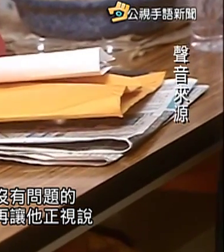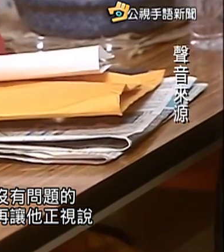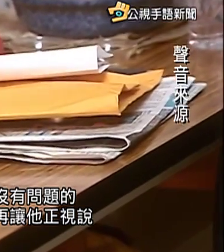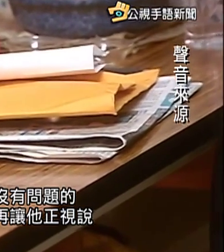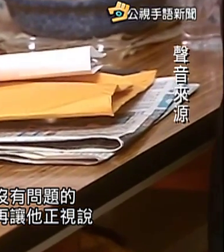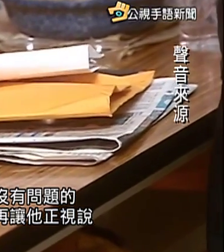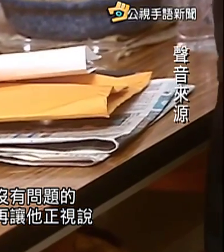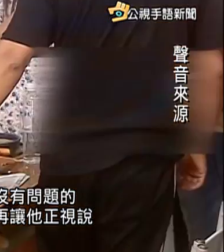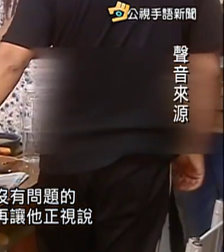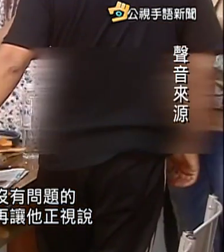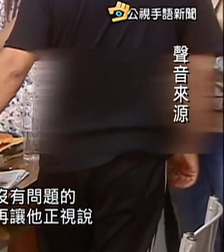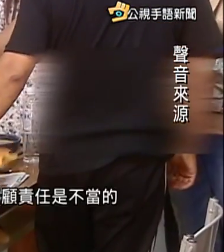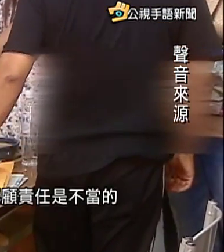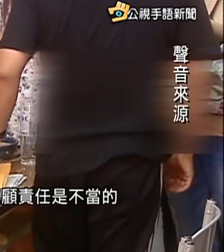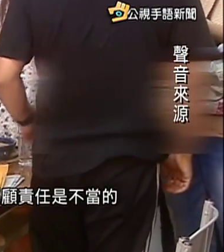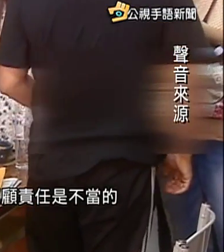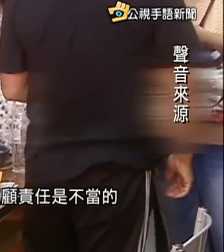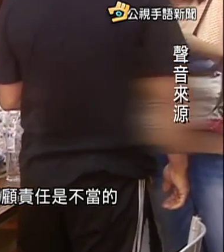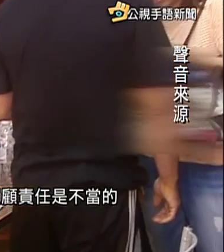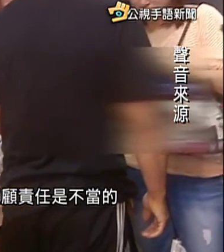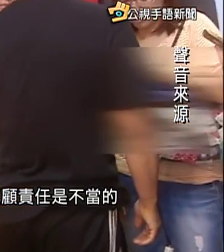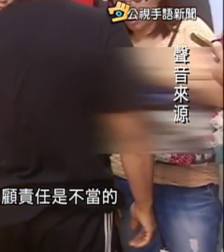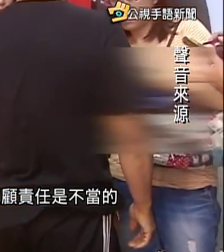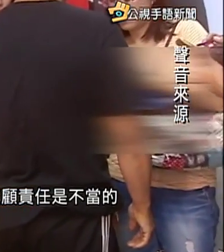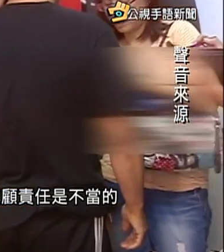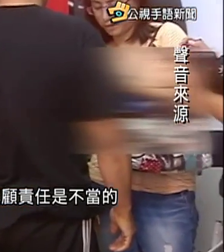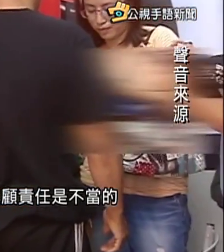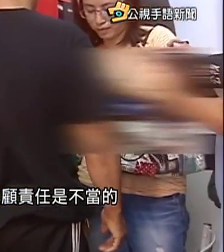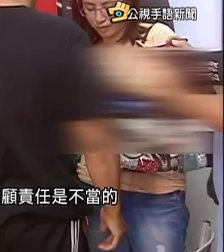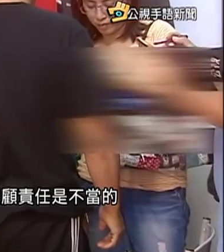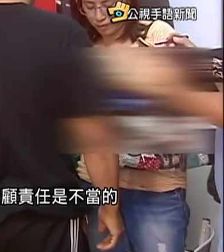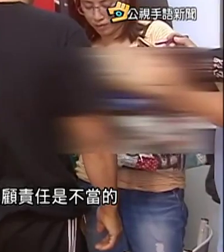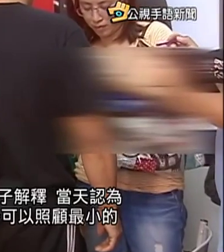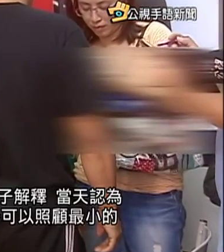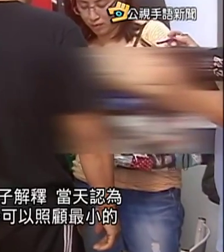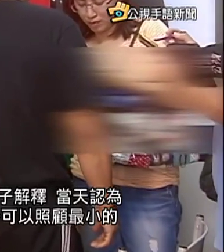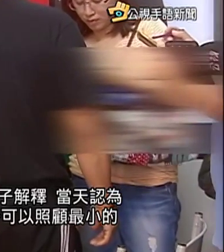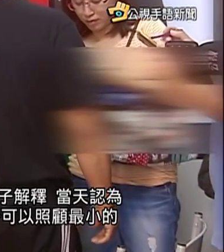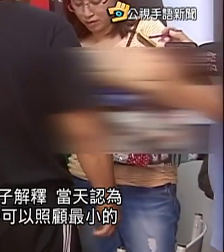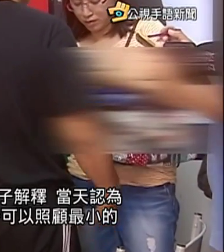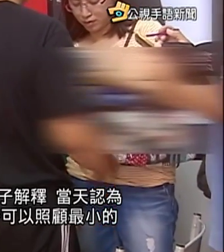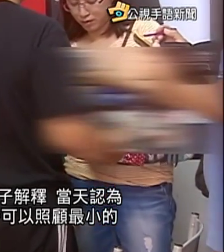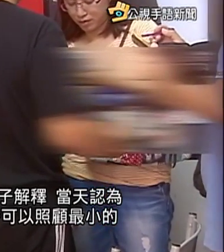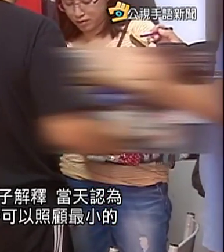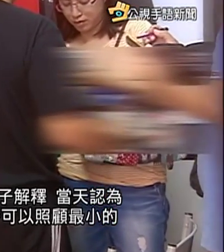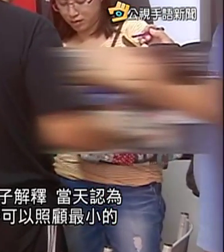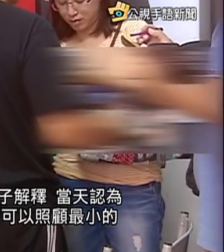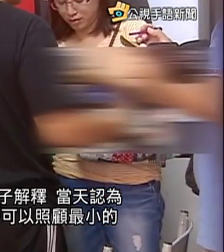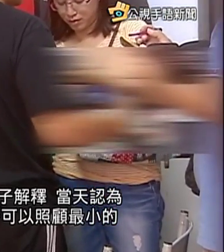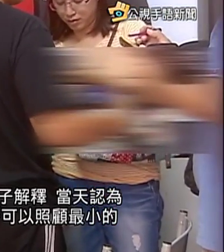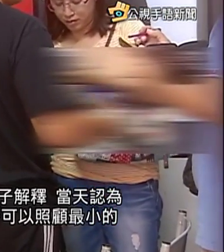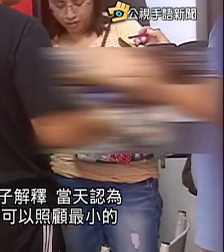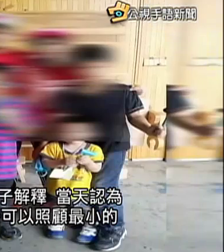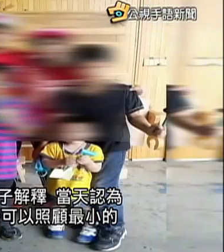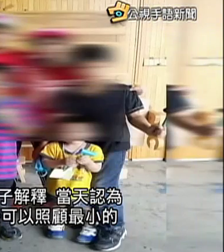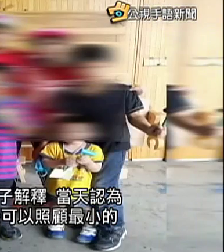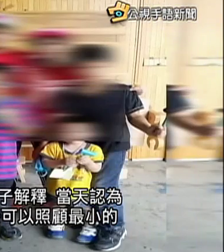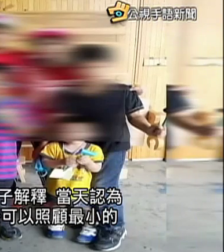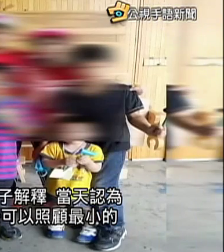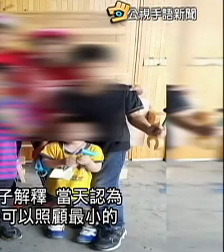正视说他的照顾责任是不当的。 宋姓男子解释， 当天认为大儿子可以照顾最小的，